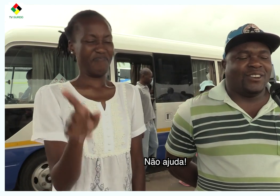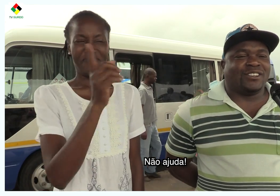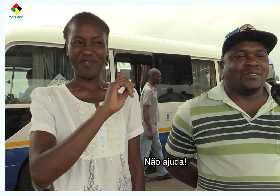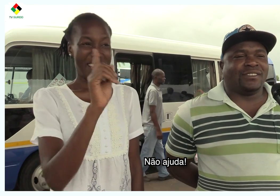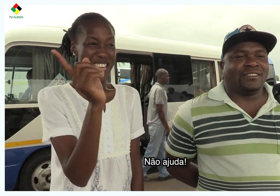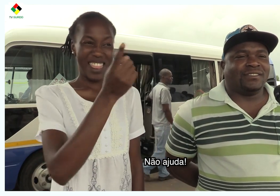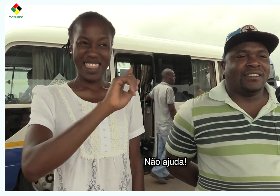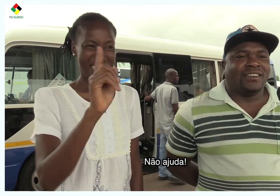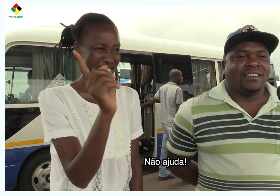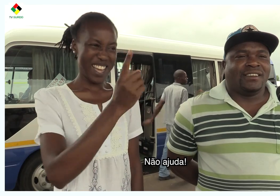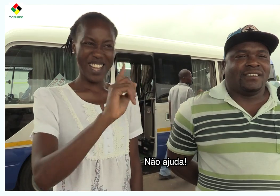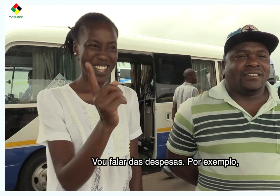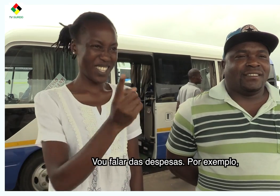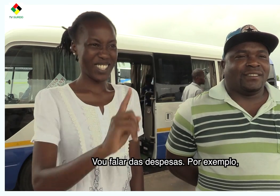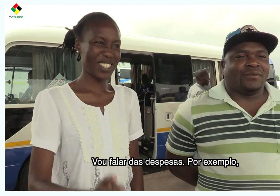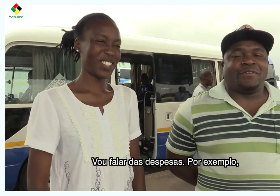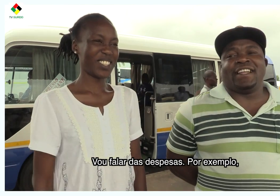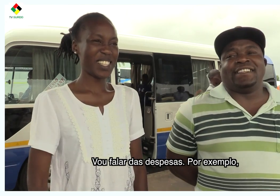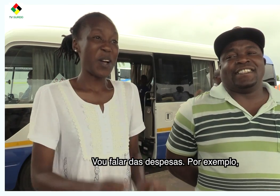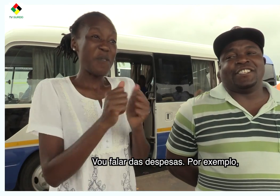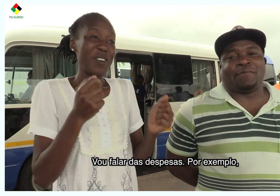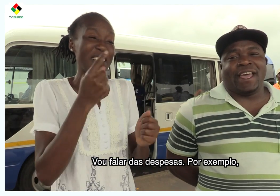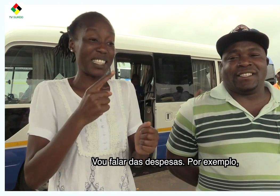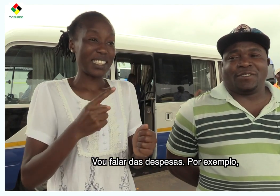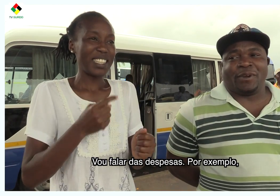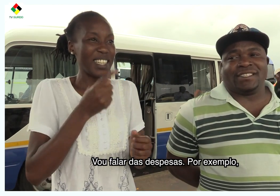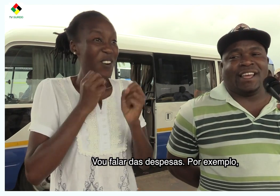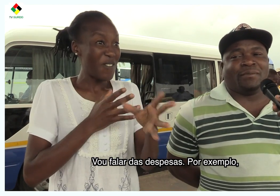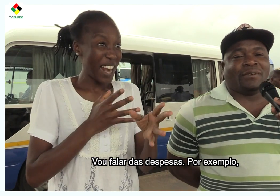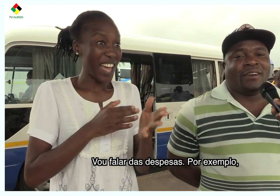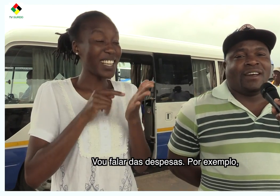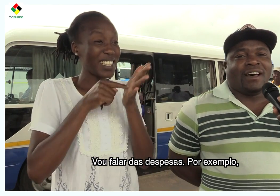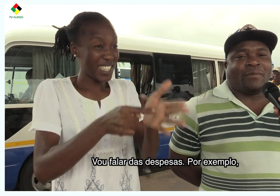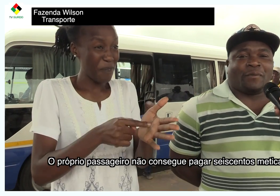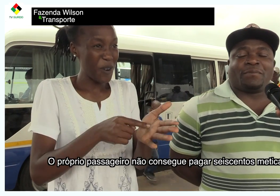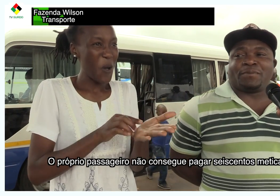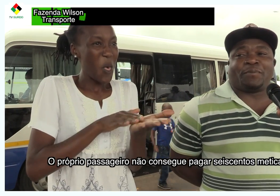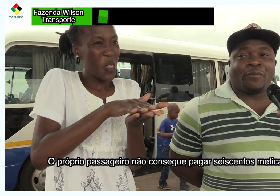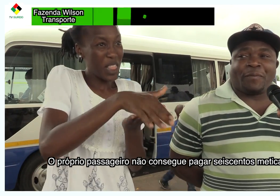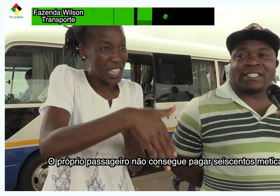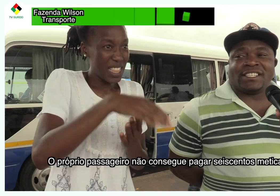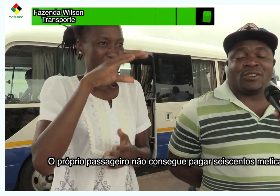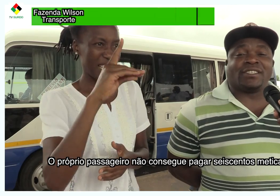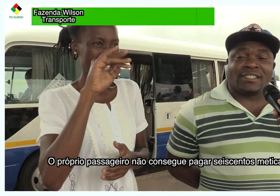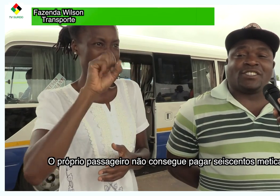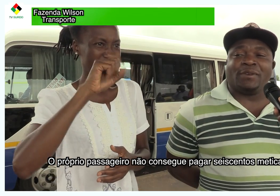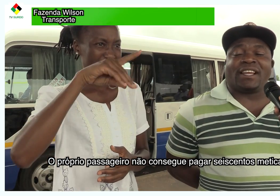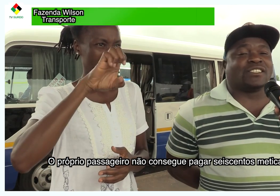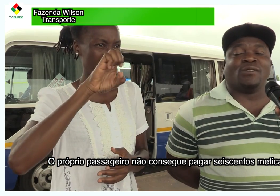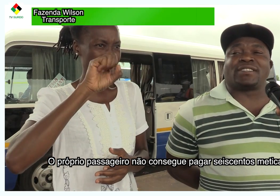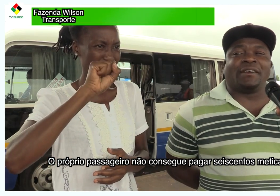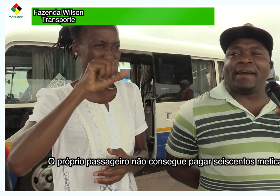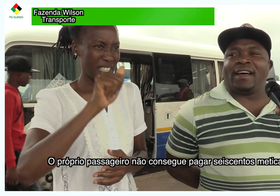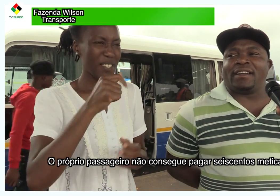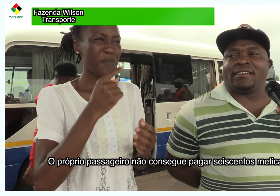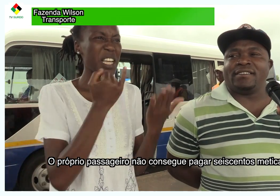Não ajuda. Vou falar das despesas, por exemplo. O próprio passageiro de 600 mil